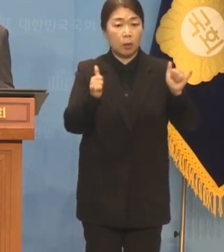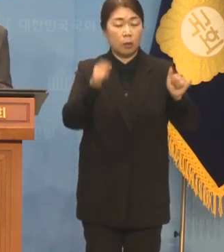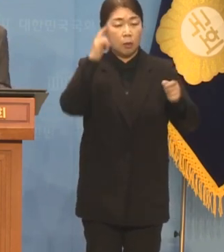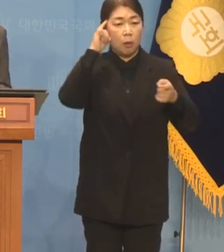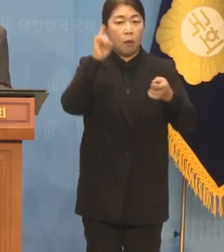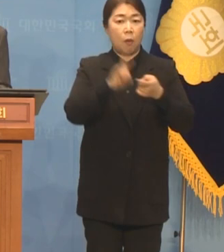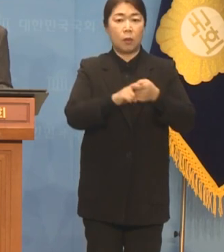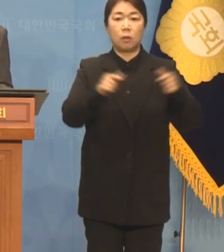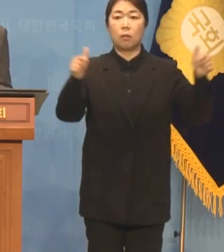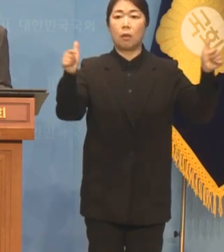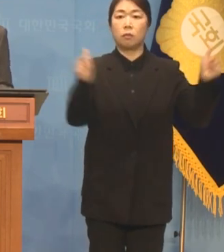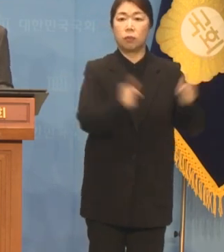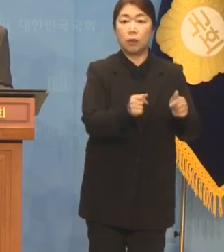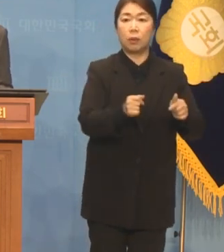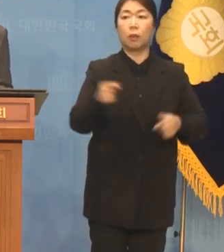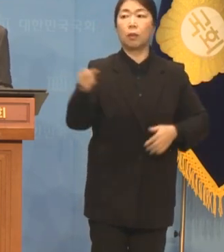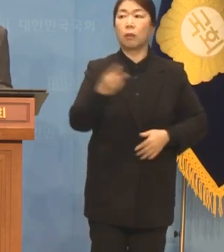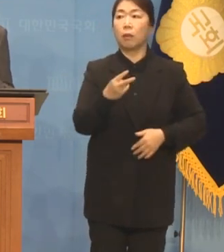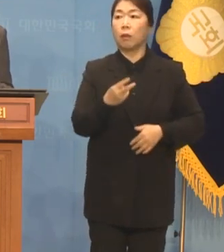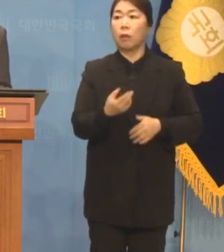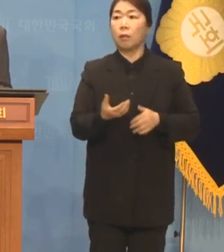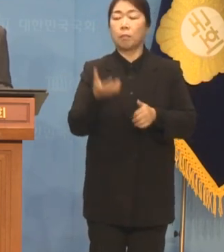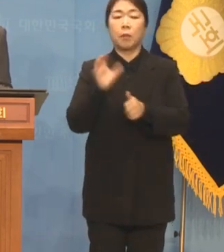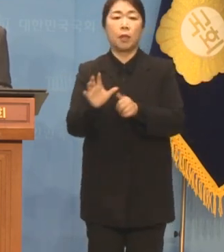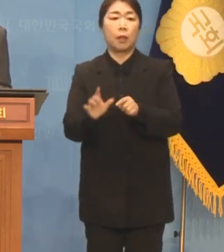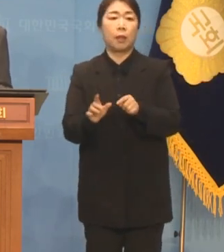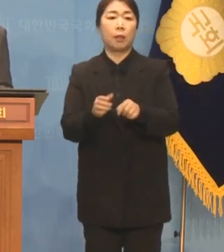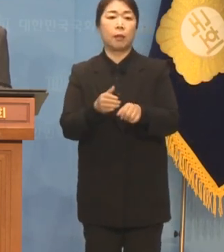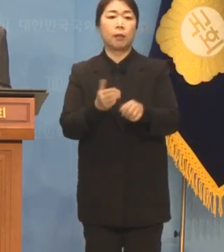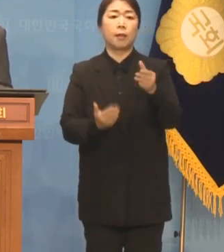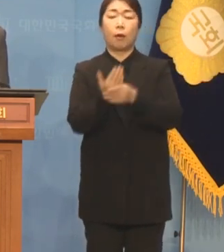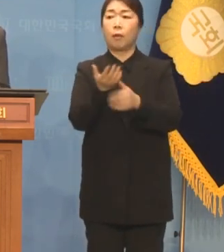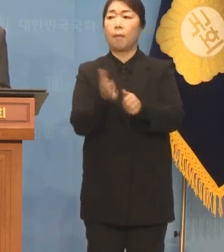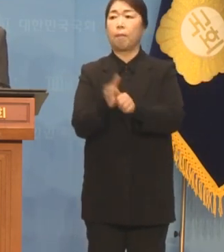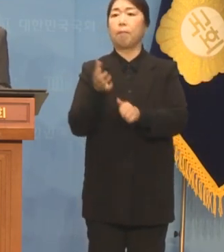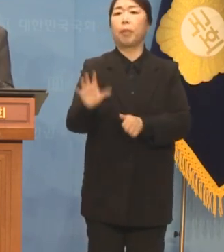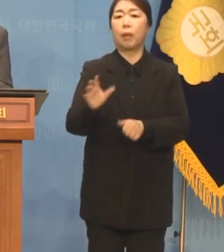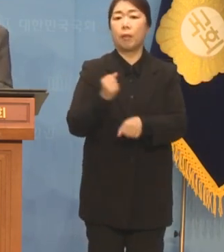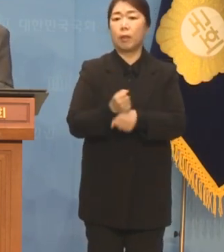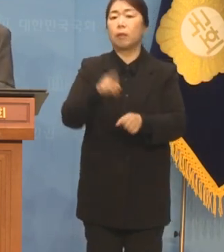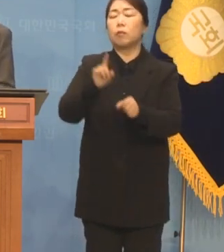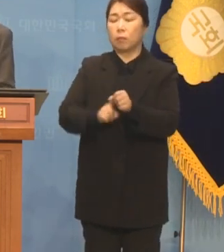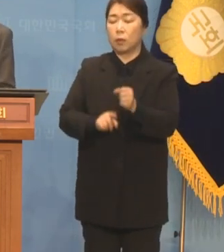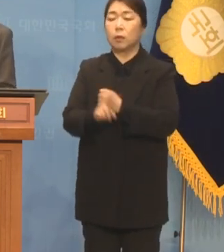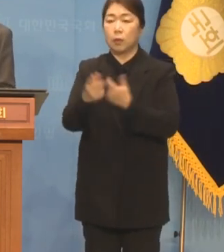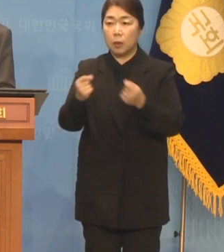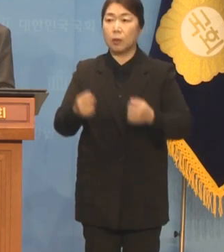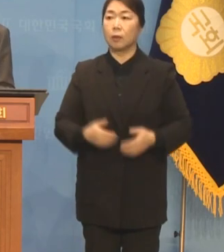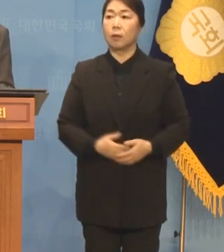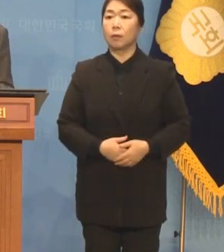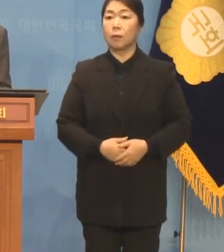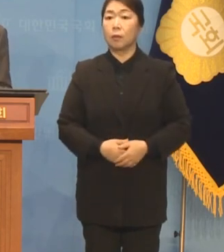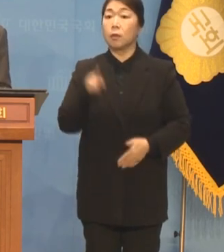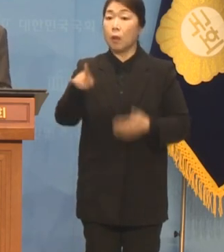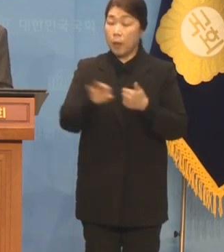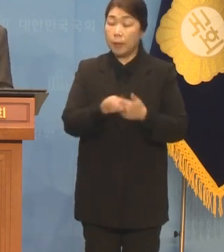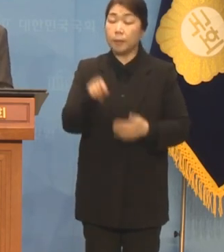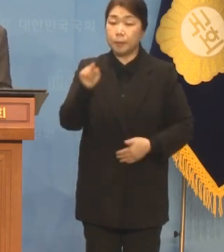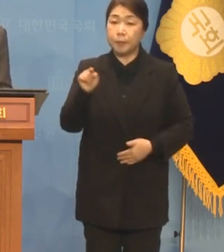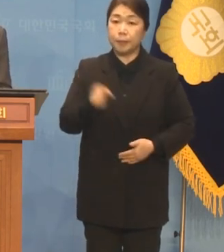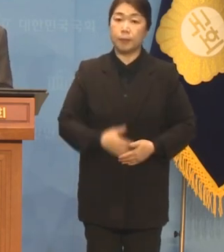관심을 전환하고 프레임을 전환하고 사건의 정치적 파장을 줄이려고 했다면